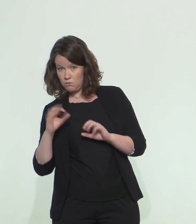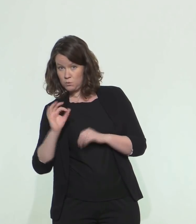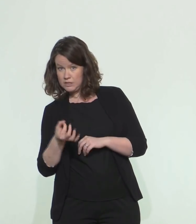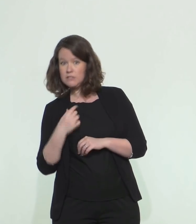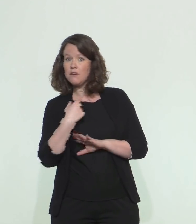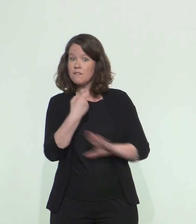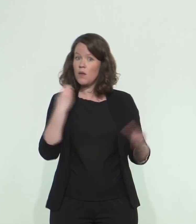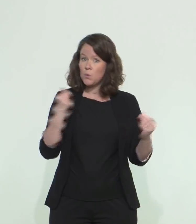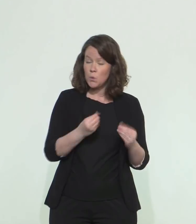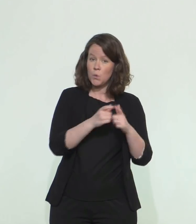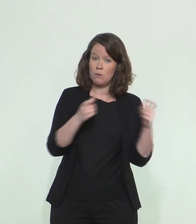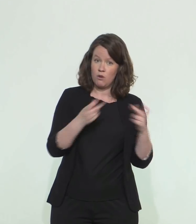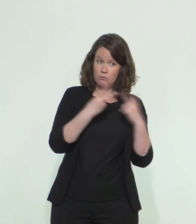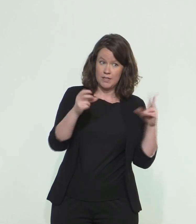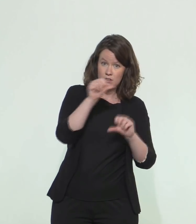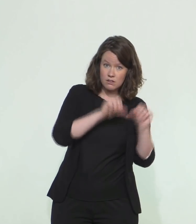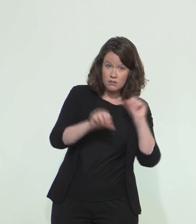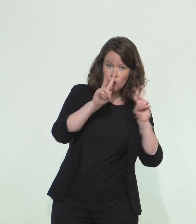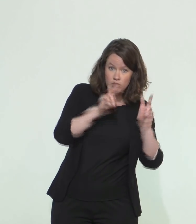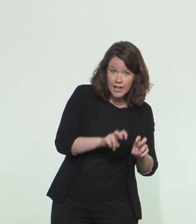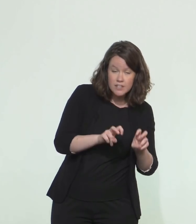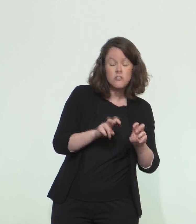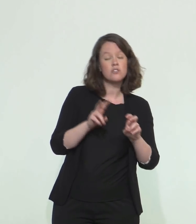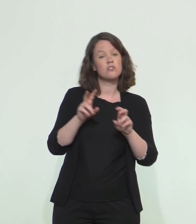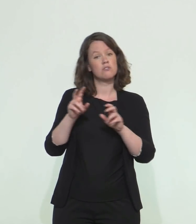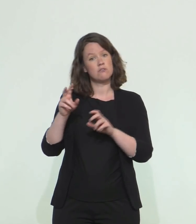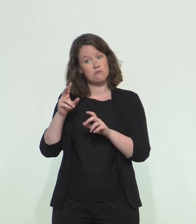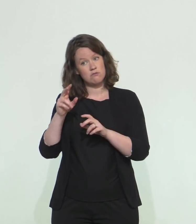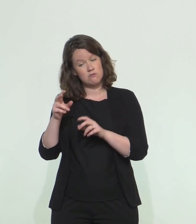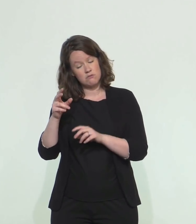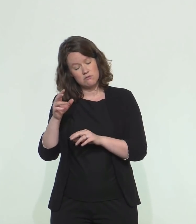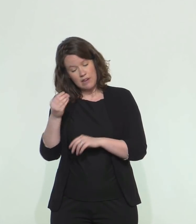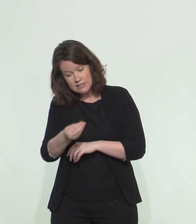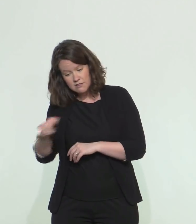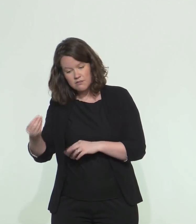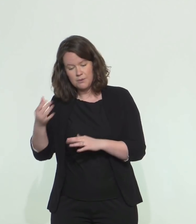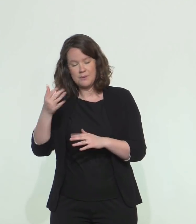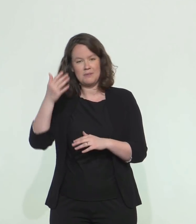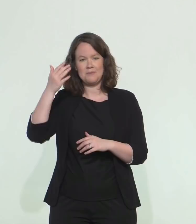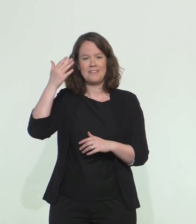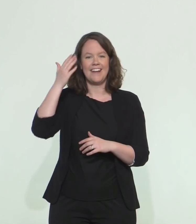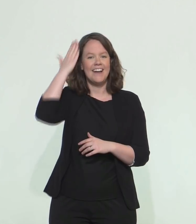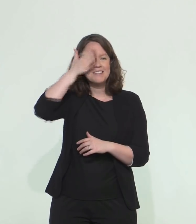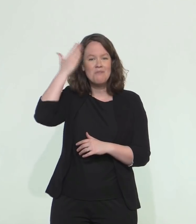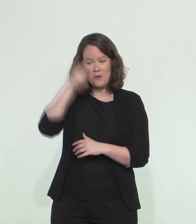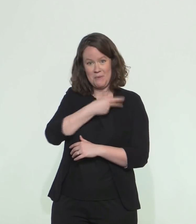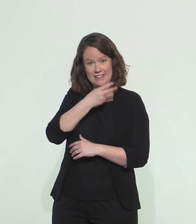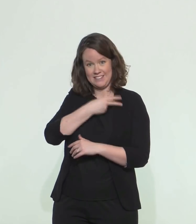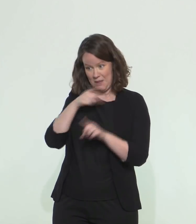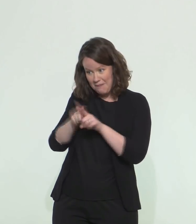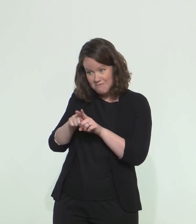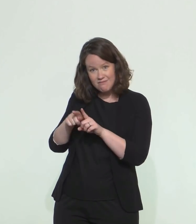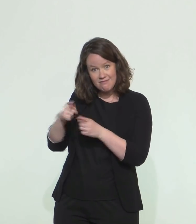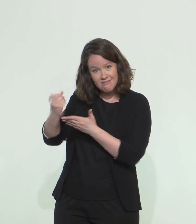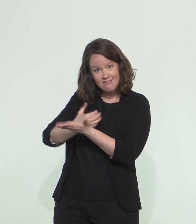public de recherche et en laboratoire vétérinaire ? Alors, pas pour l'instant. Nous avons, vous le savez, Santé publique France publie l'ensemble de ces